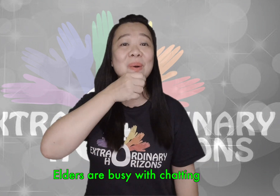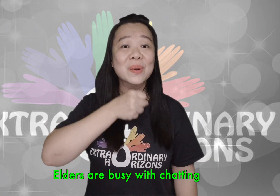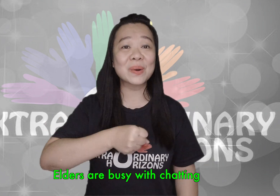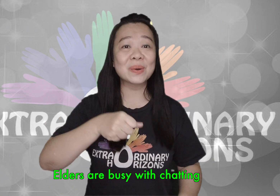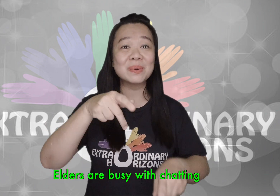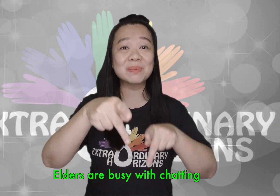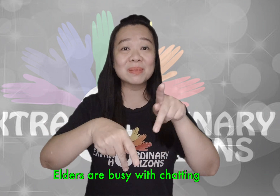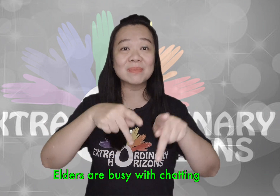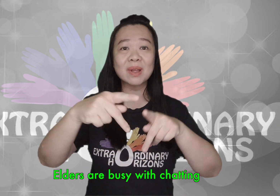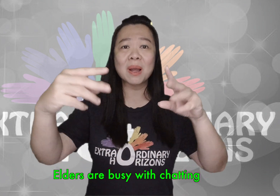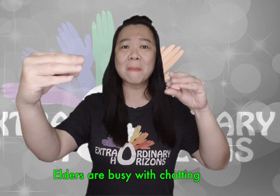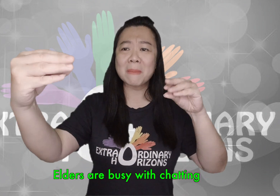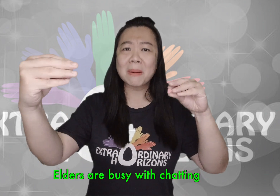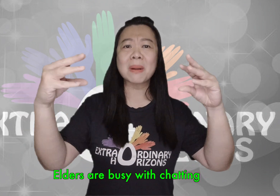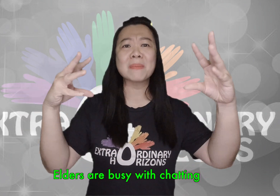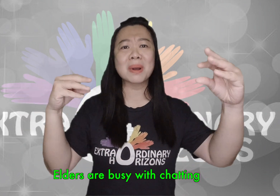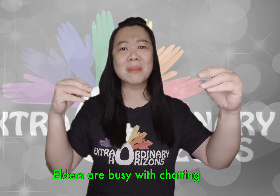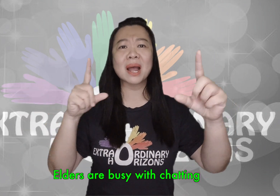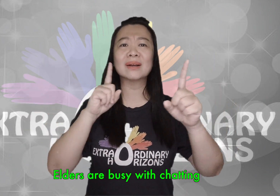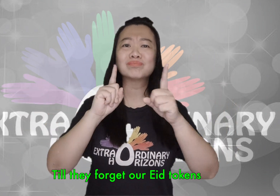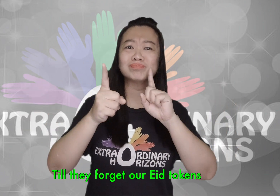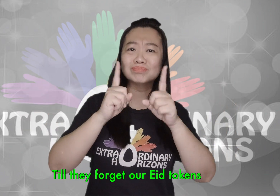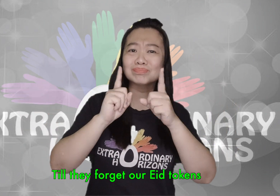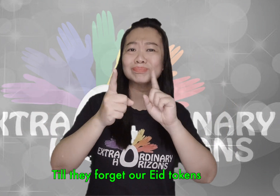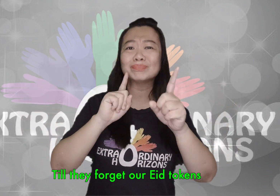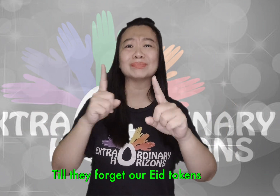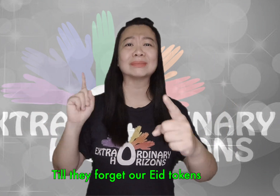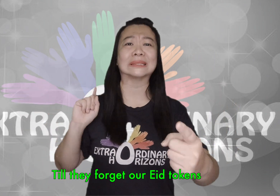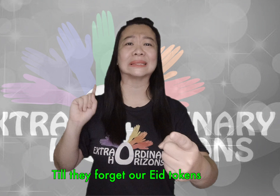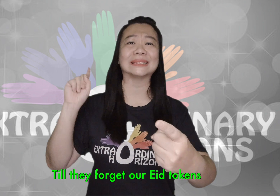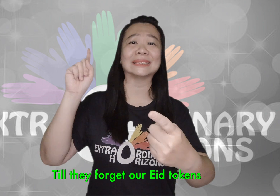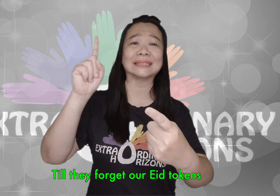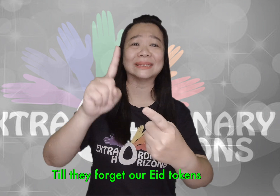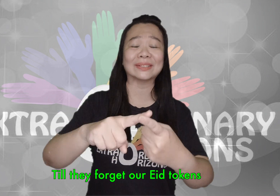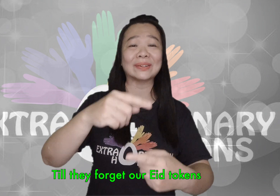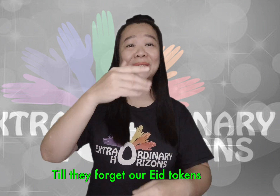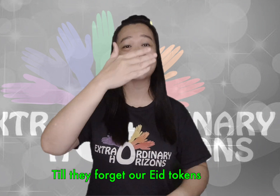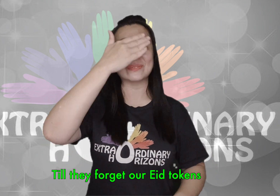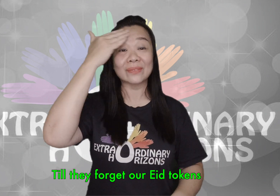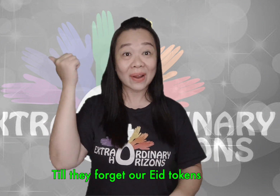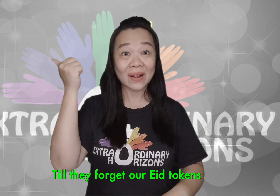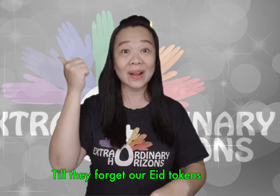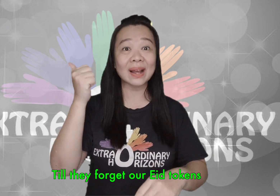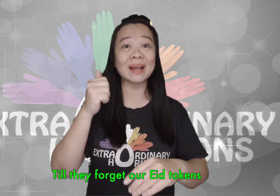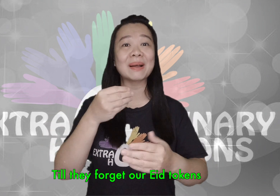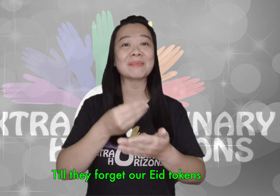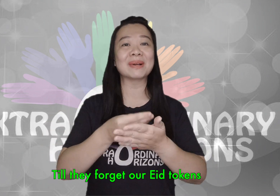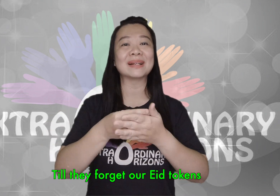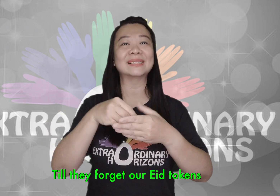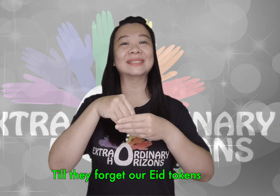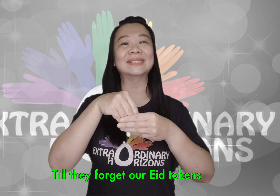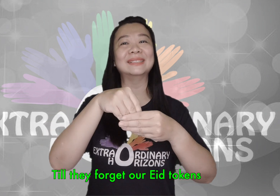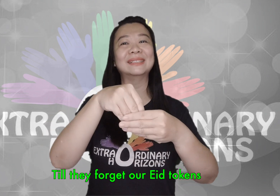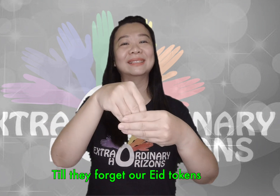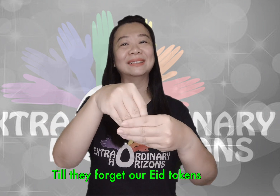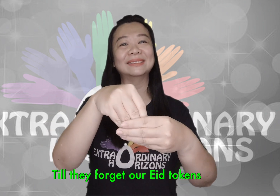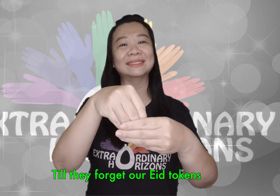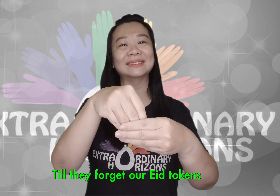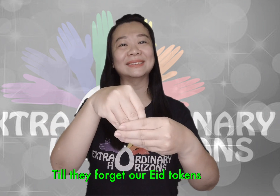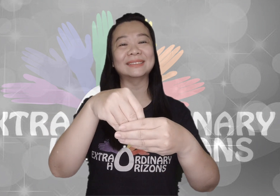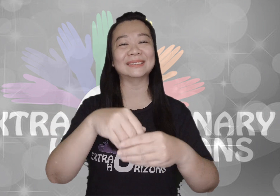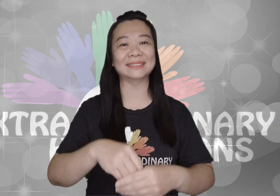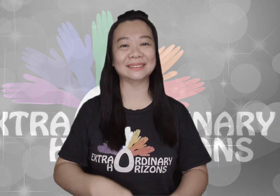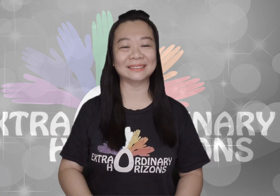Asyik bersembang Pakcik dan makcik Haduh Wibra yang Lupa nak diberi